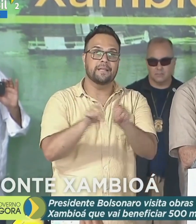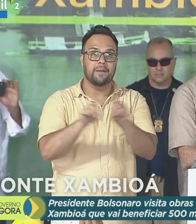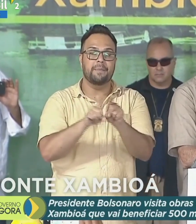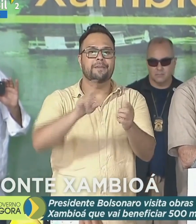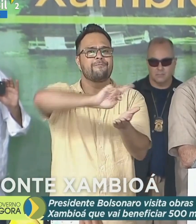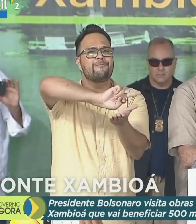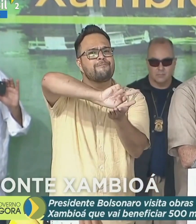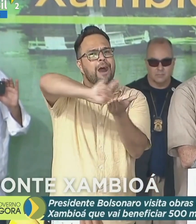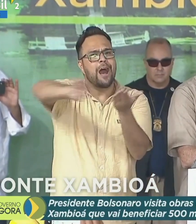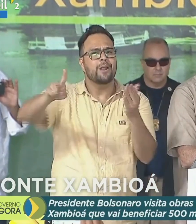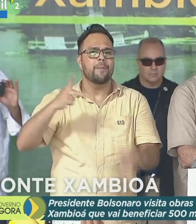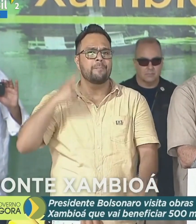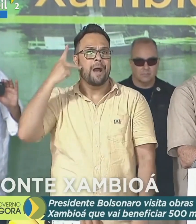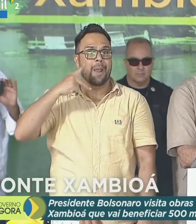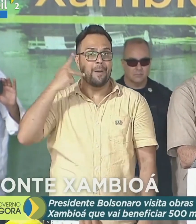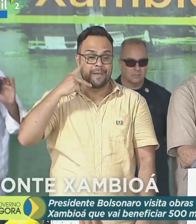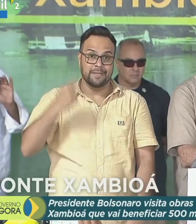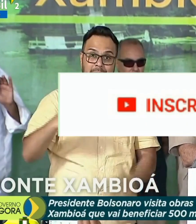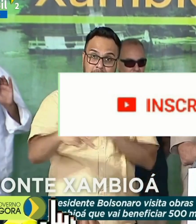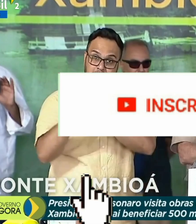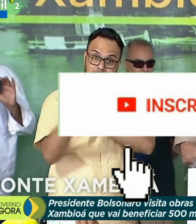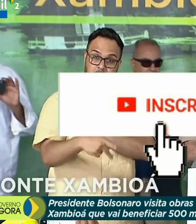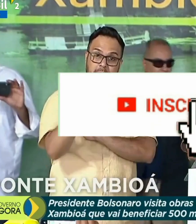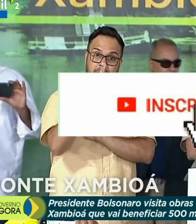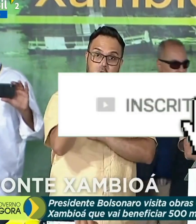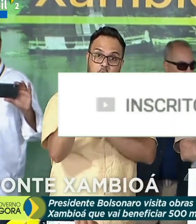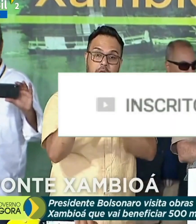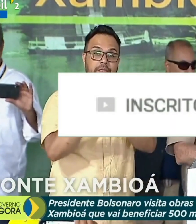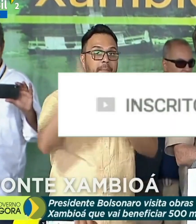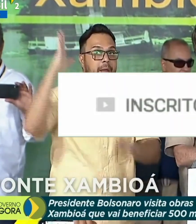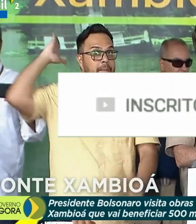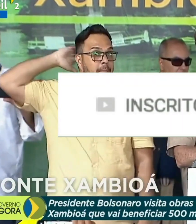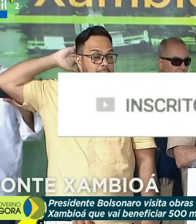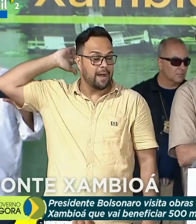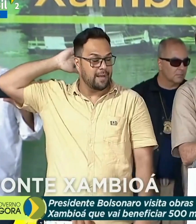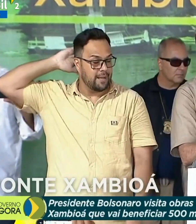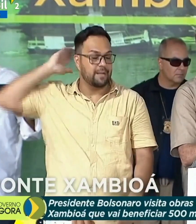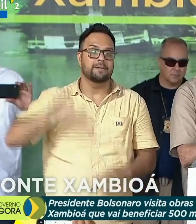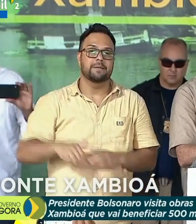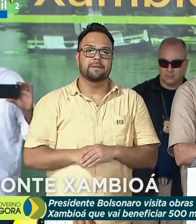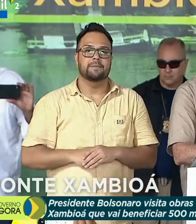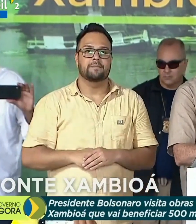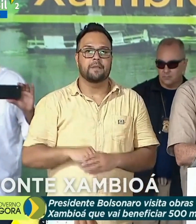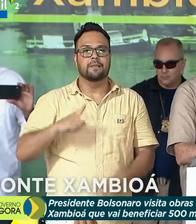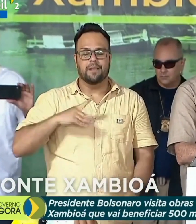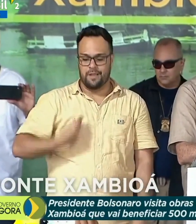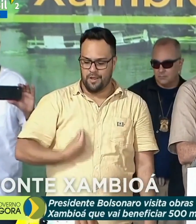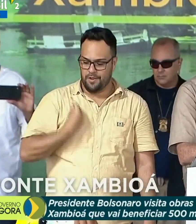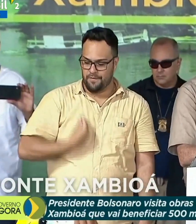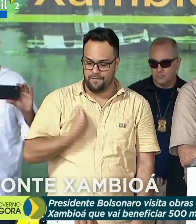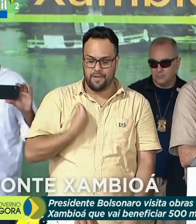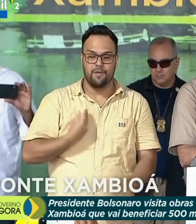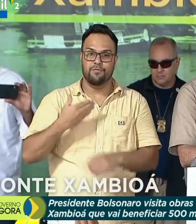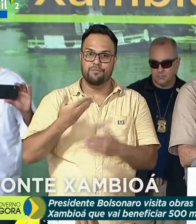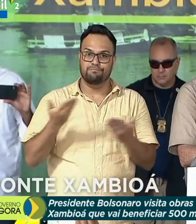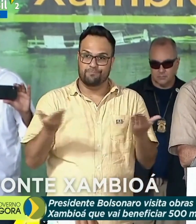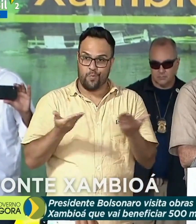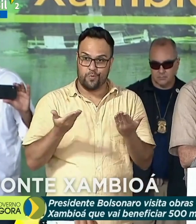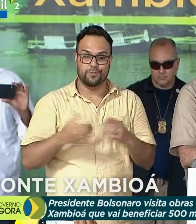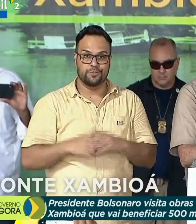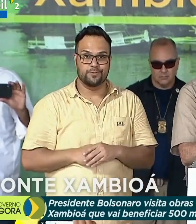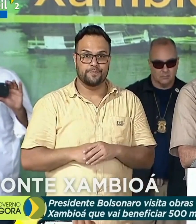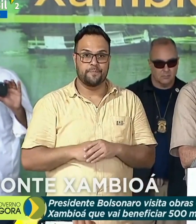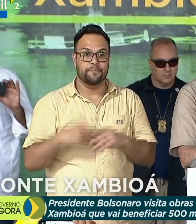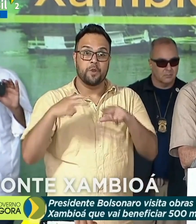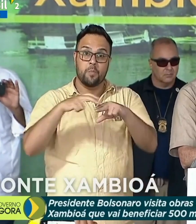parlamentares deste estado e também do Pará, que se faz presente nesse momento.